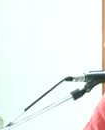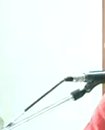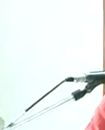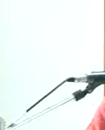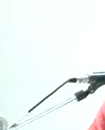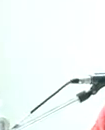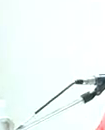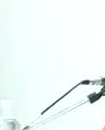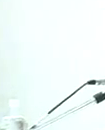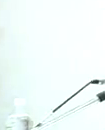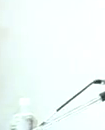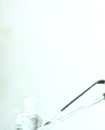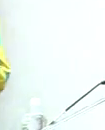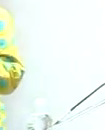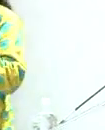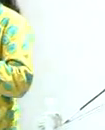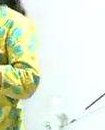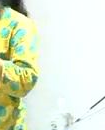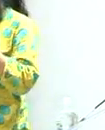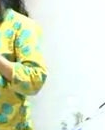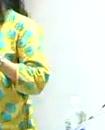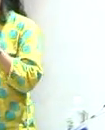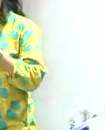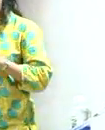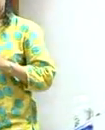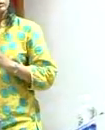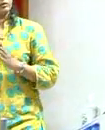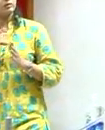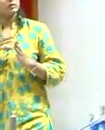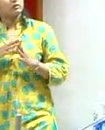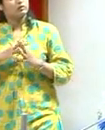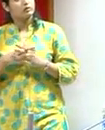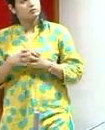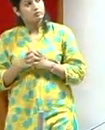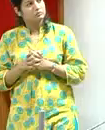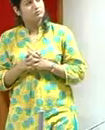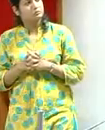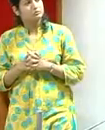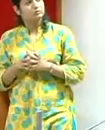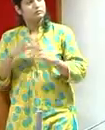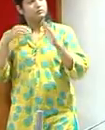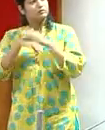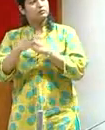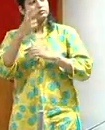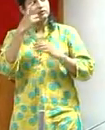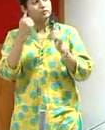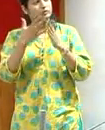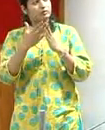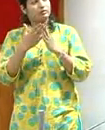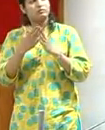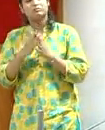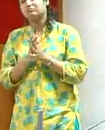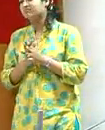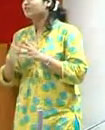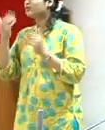textbooks for blind students in Braille from class 1 to 12 free of cost. And this is one case which